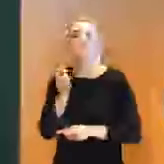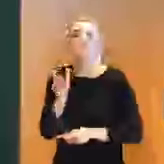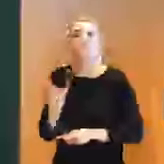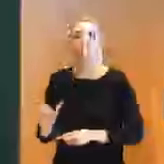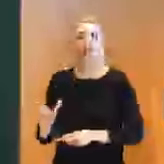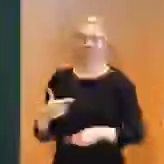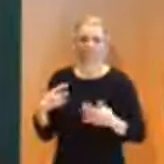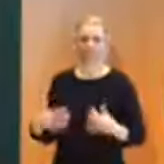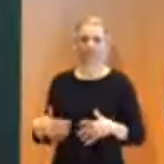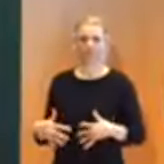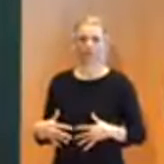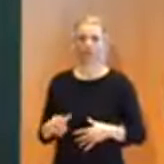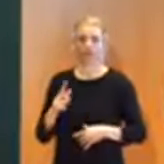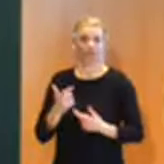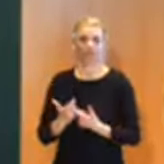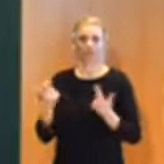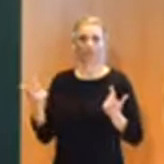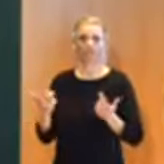povedané.